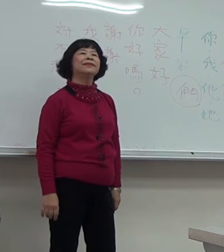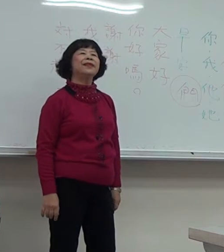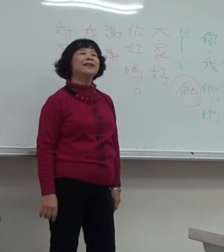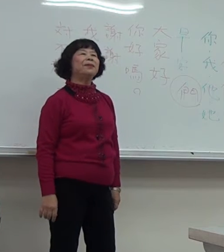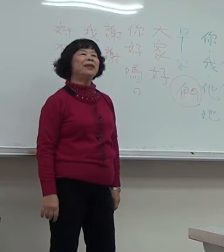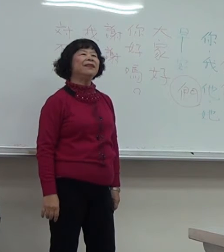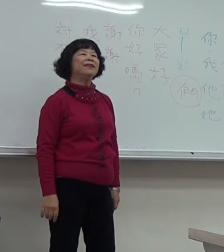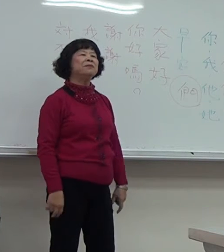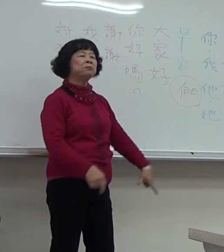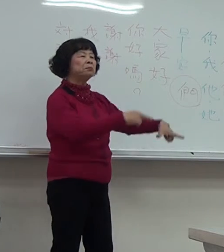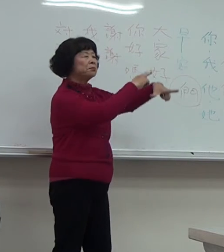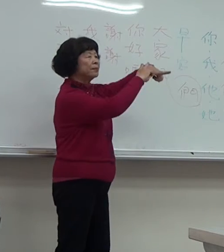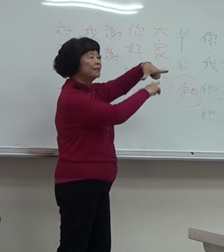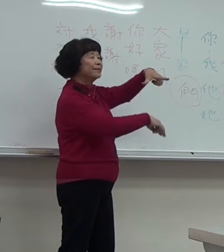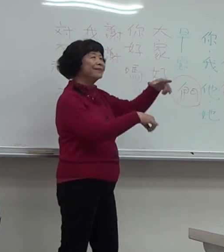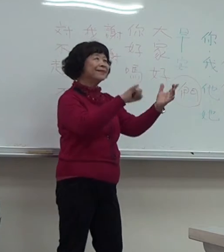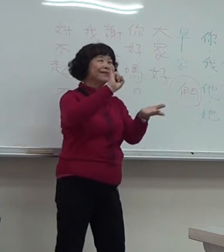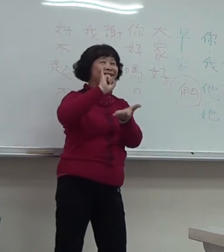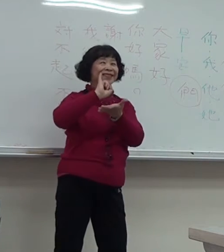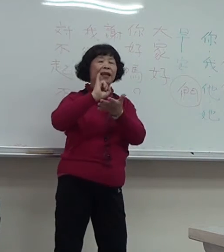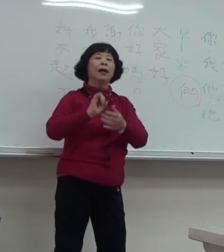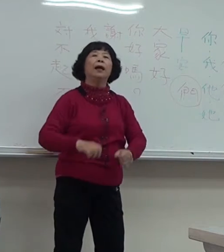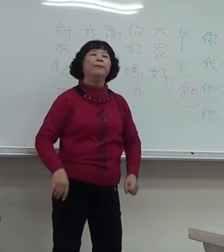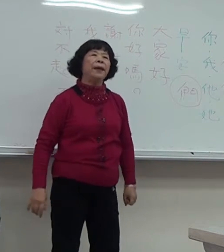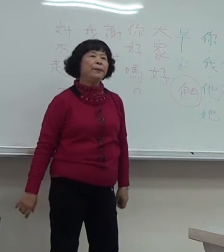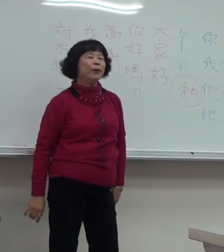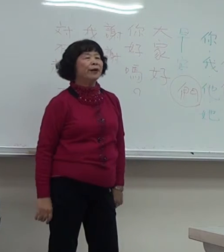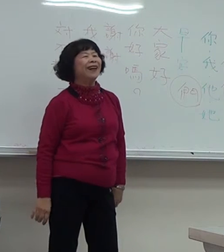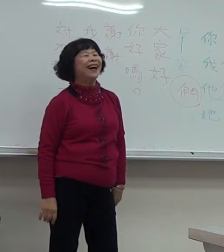介绍， 介绍， 媒婆啦，